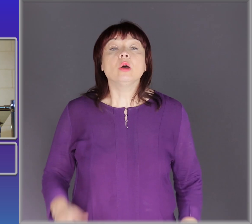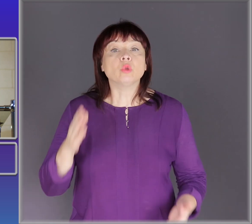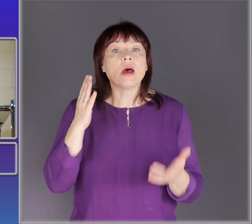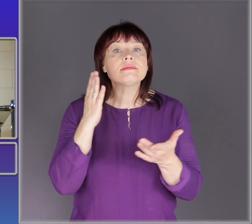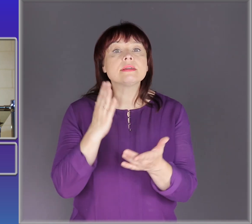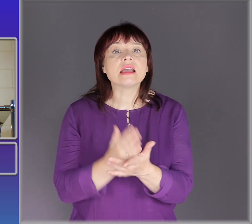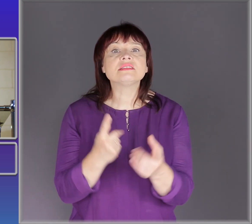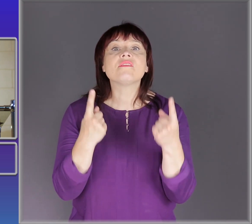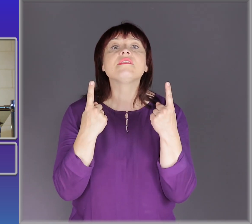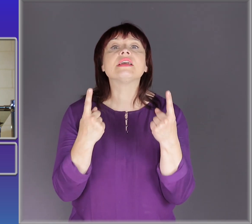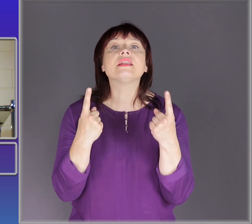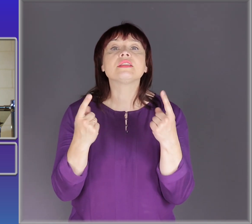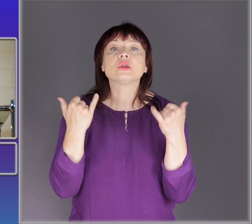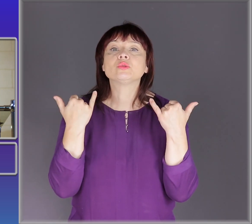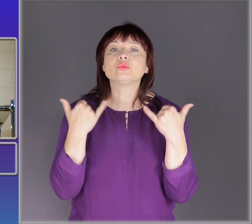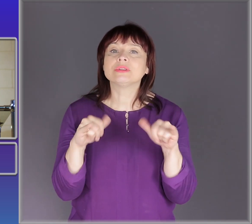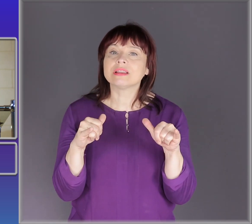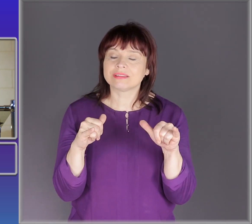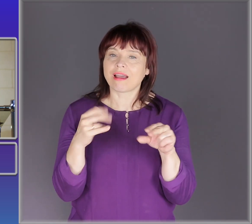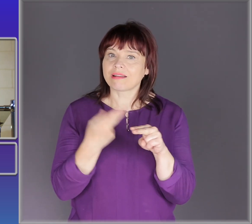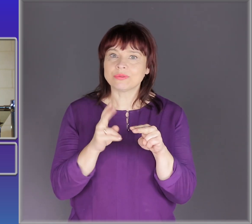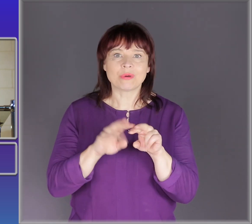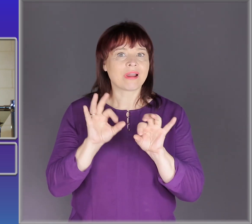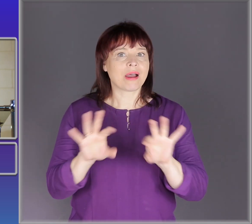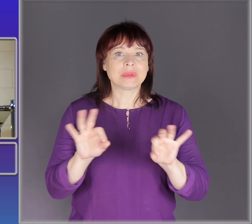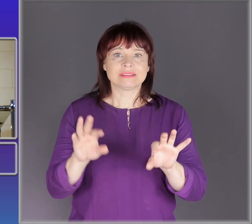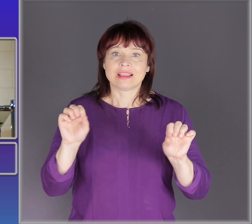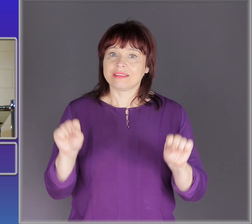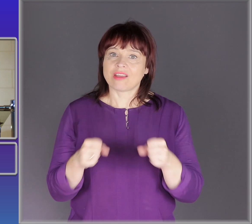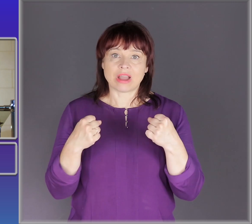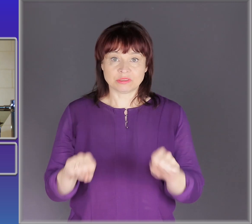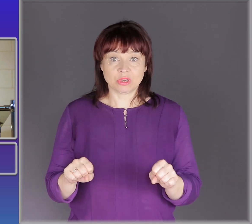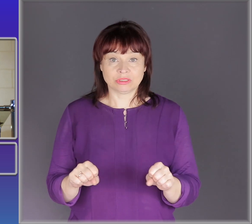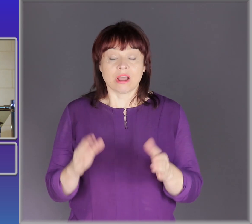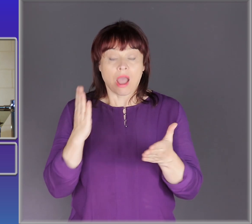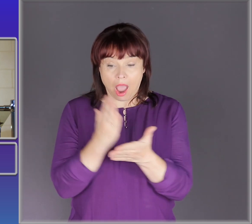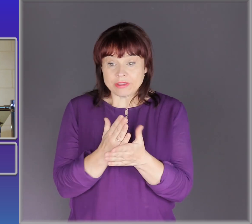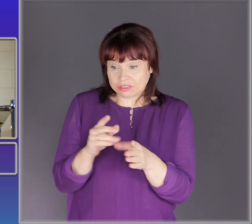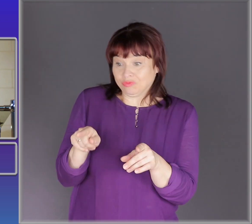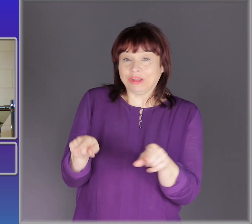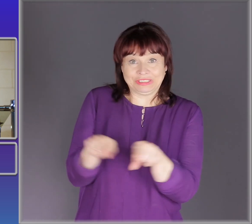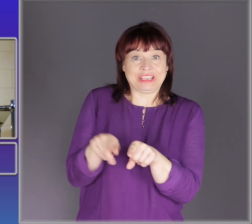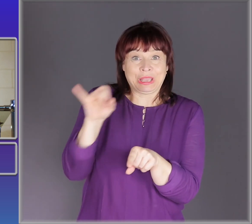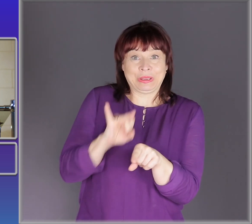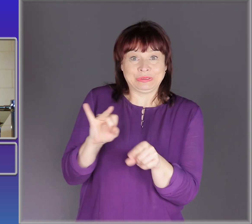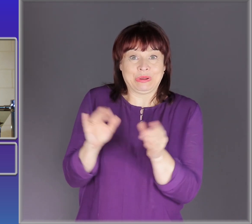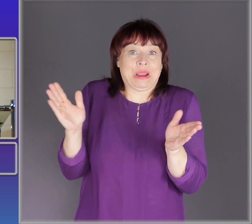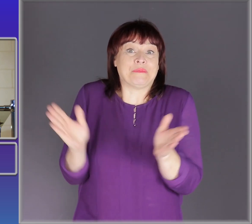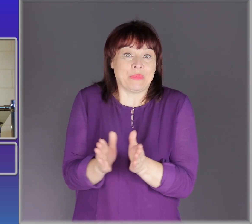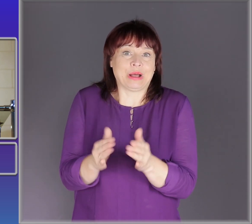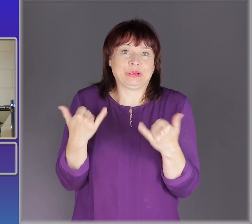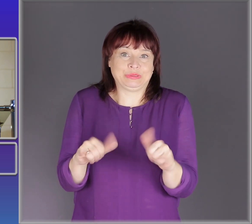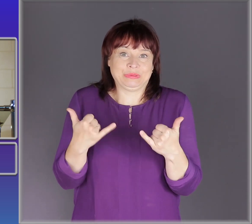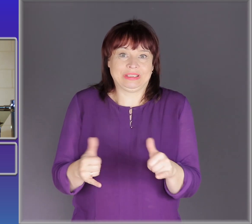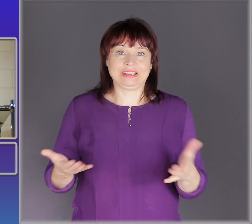невозможно объяснить а есть малые божьи чудеса в которых смысл